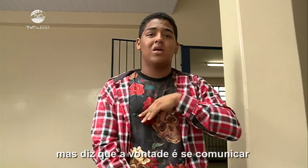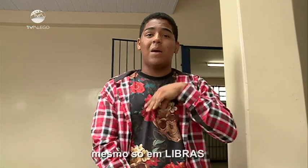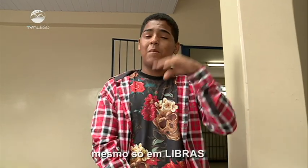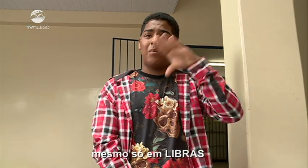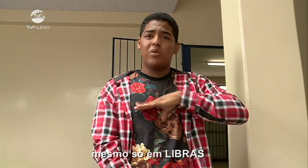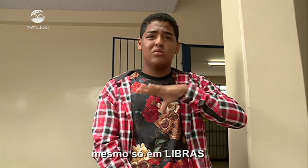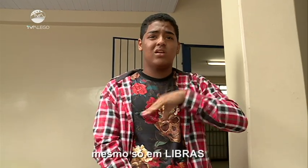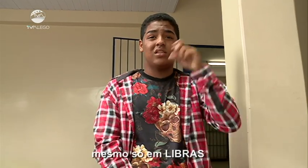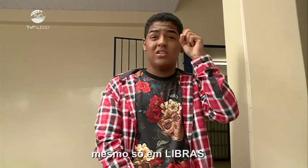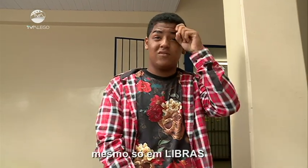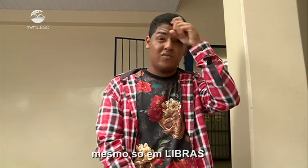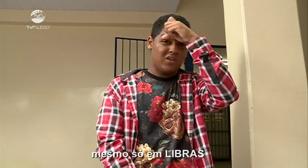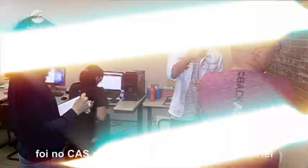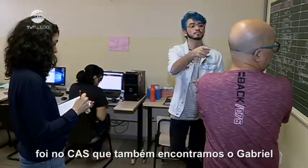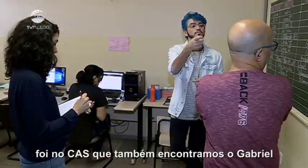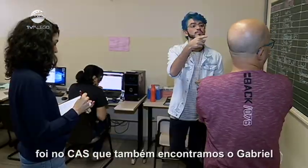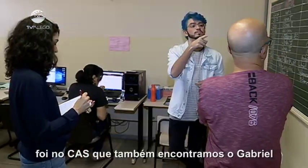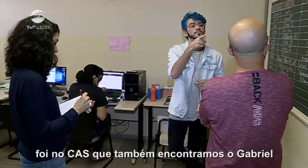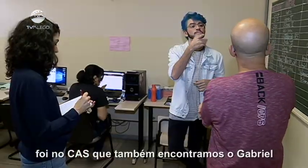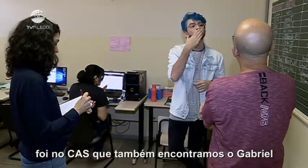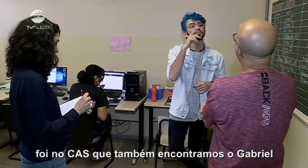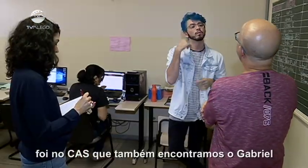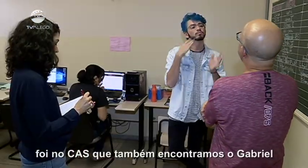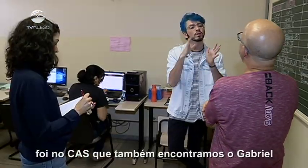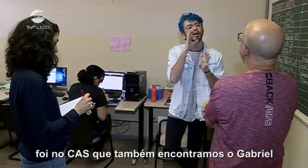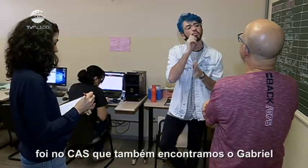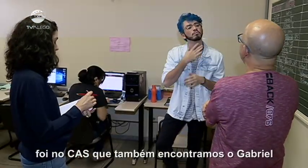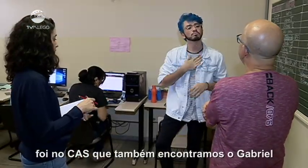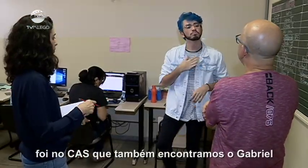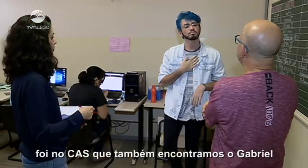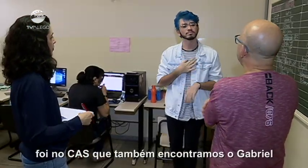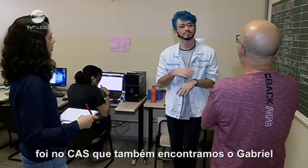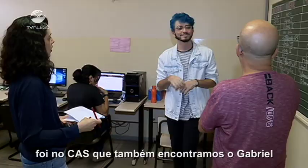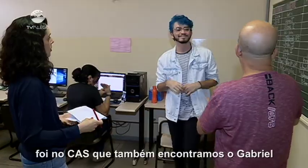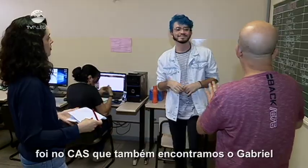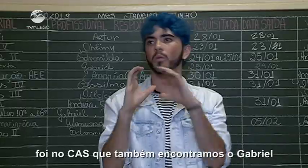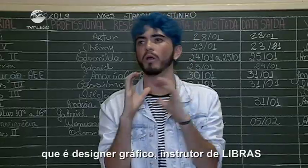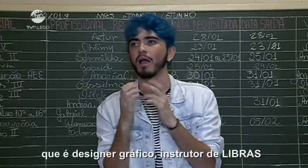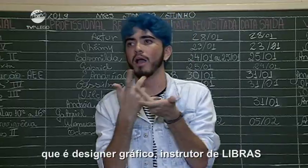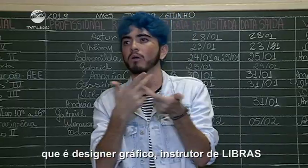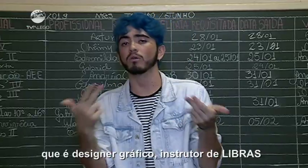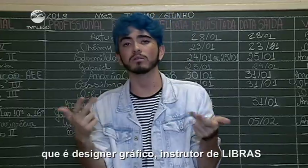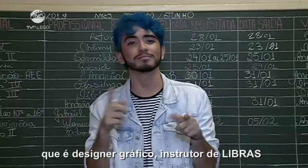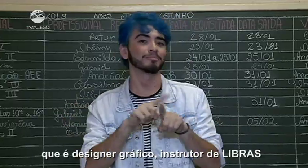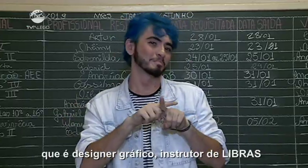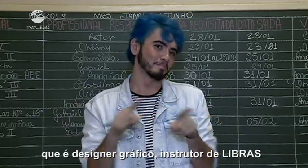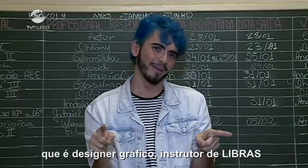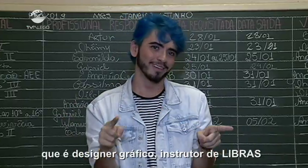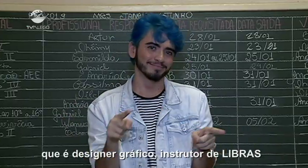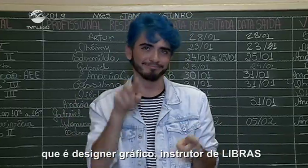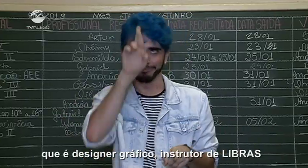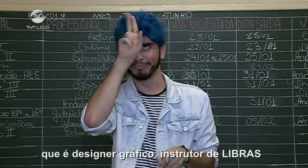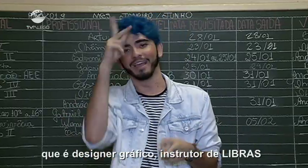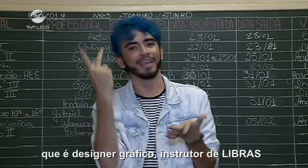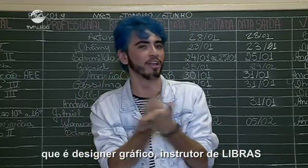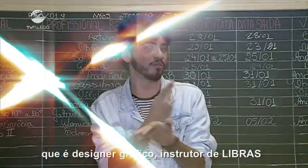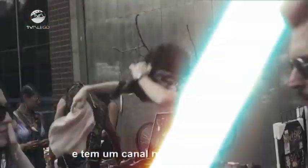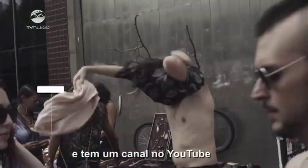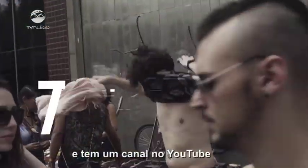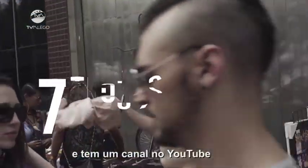mesmo só em Libras. Foi no CAS que também encontramos o Gabriel, que é designer gráfico, instrutor de Libras e tem um canal